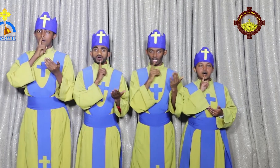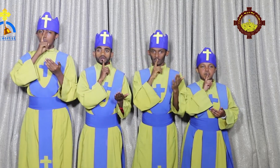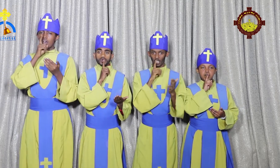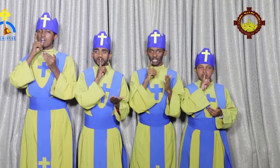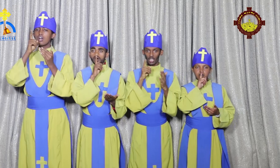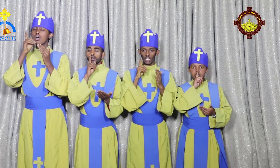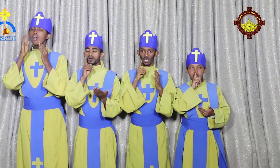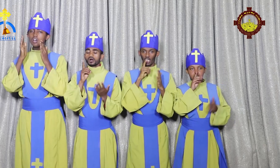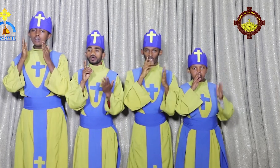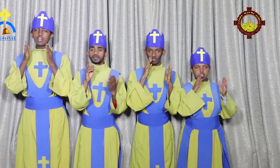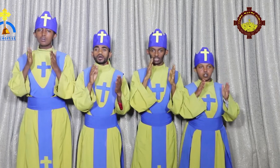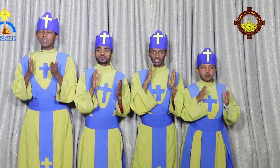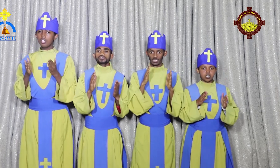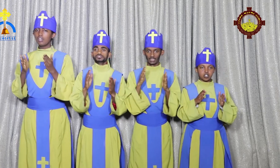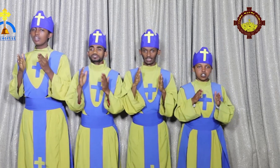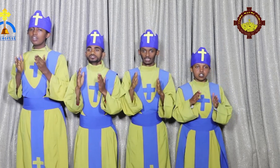ተስፋችን ኪዳነ ምሕረት